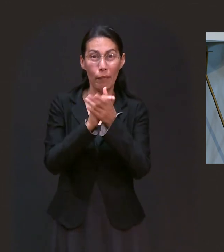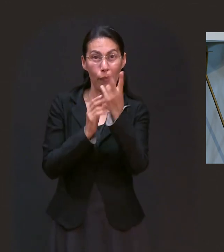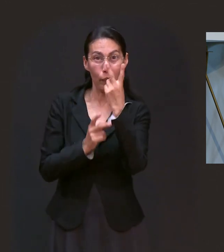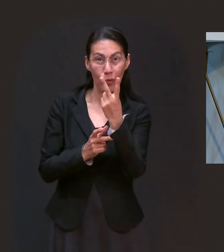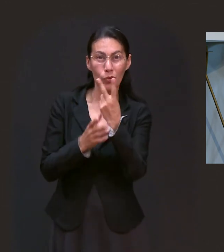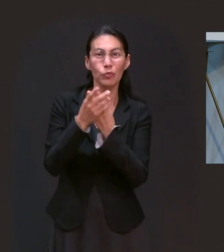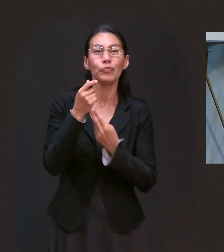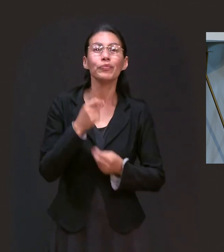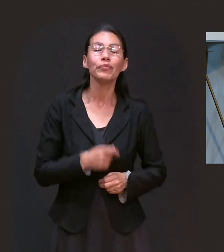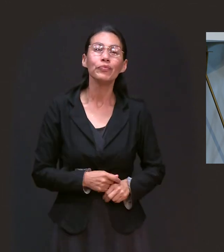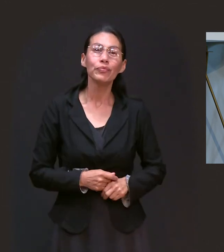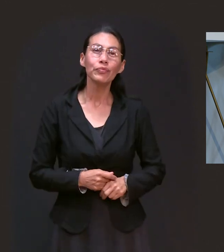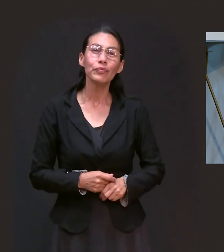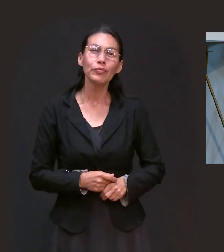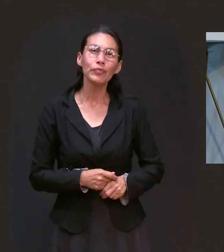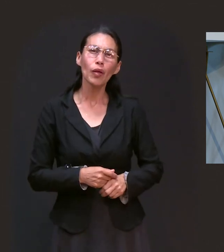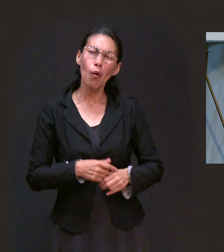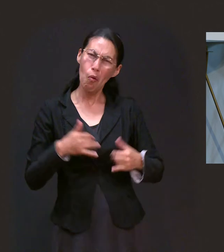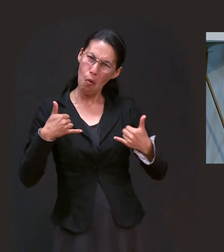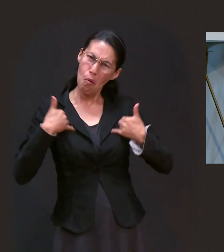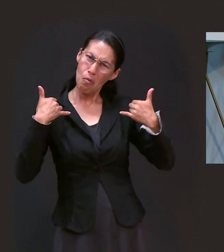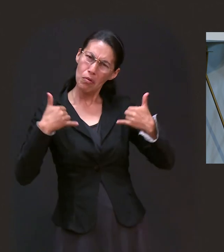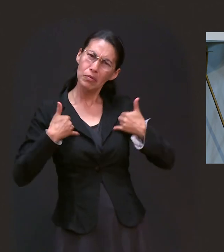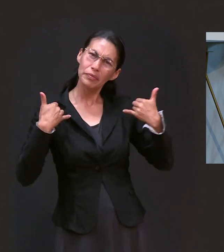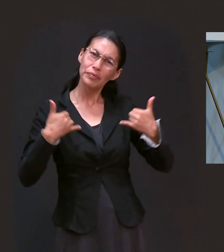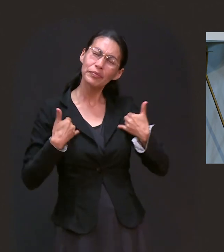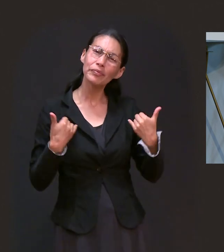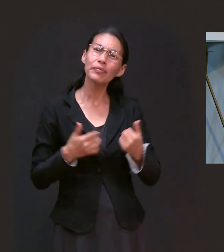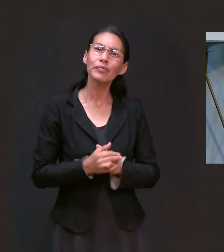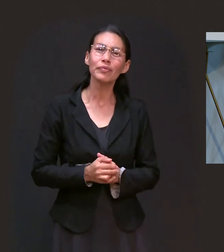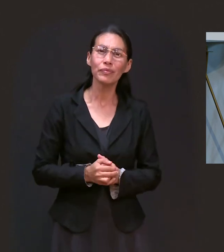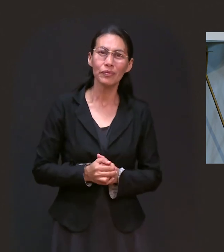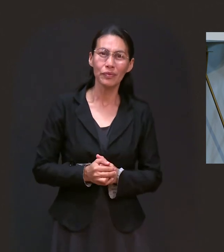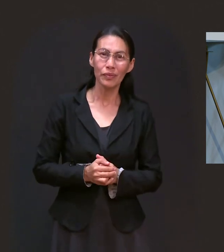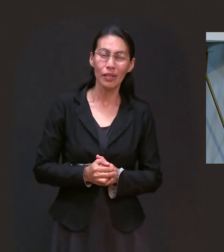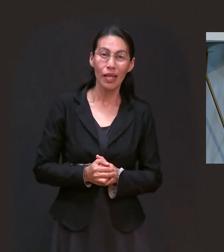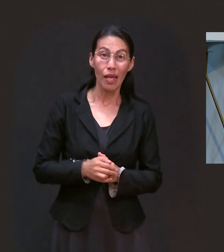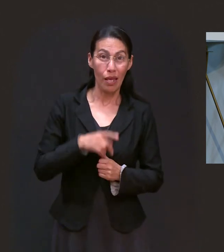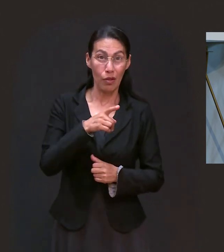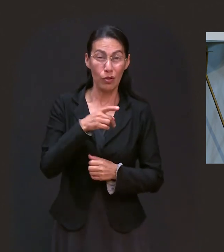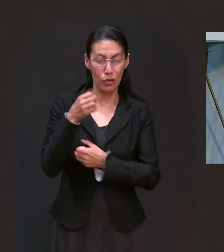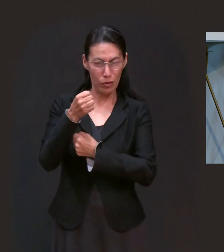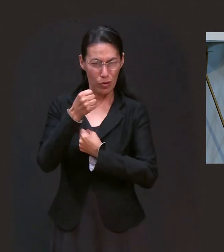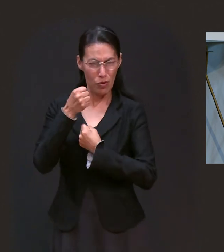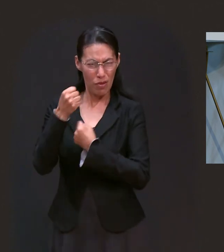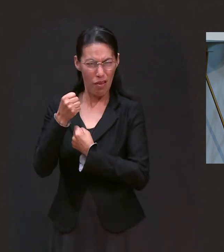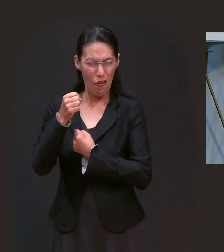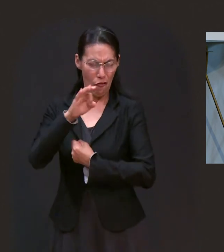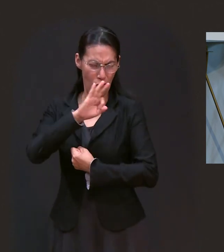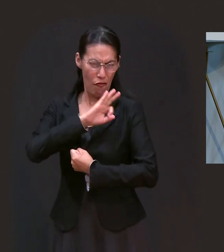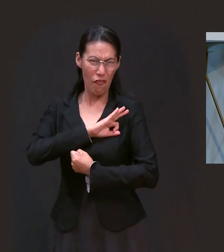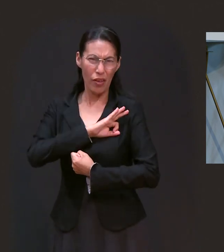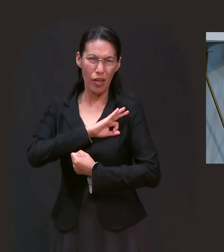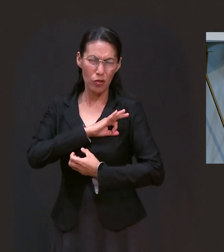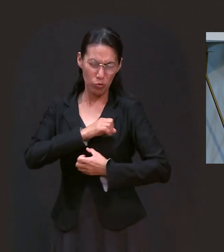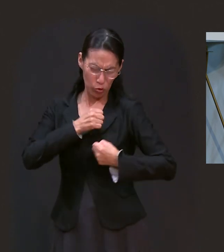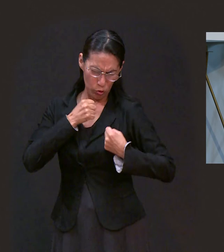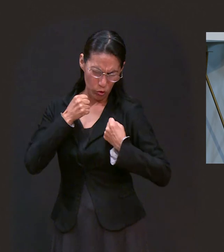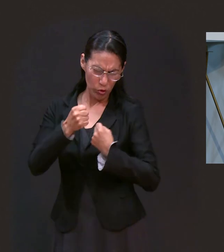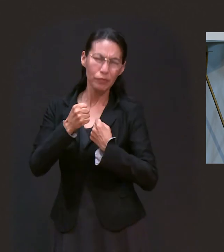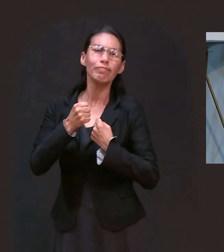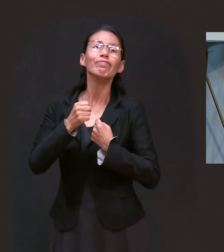matrimonio que nos compartirá esta certidumbre de fe que se